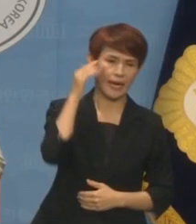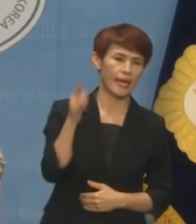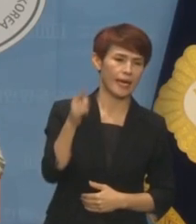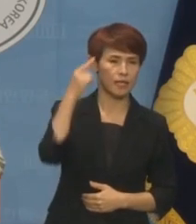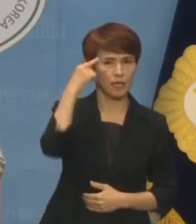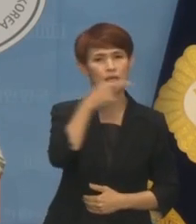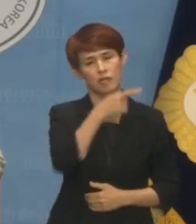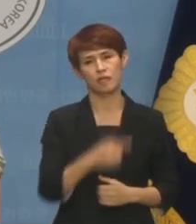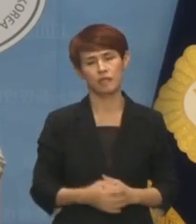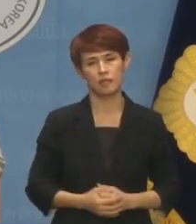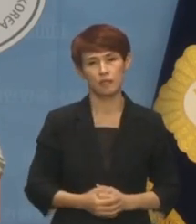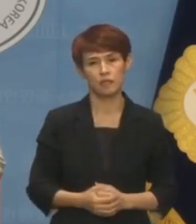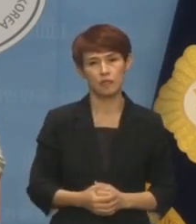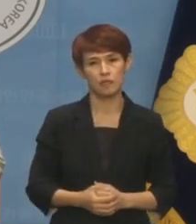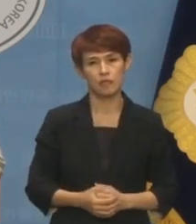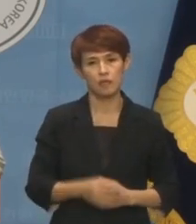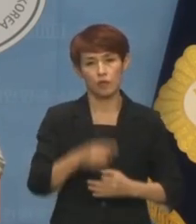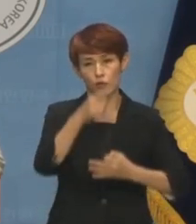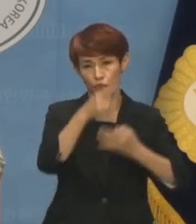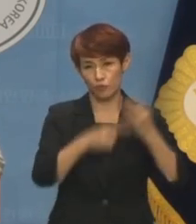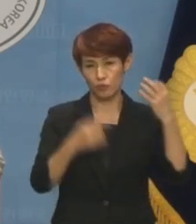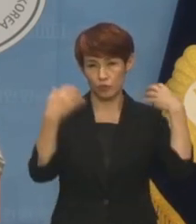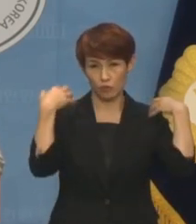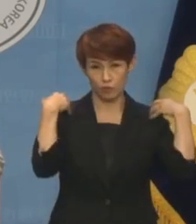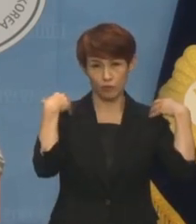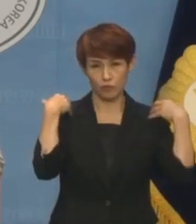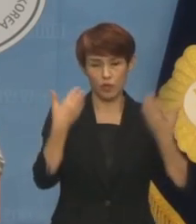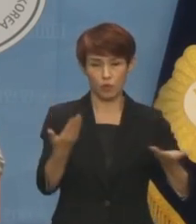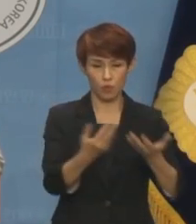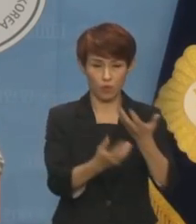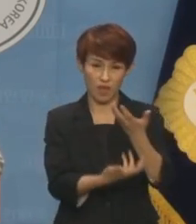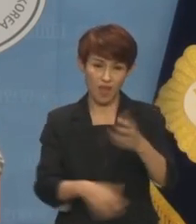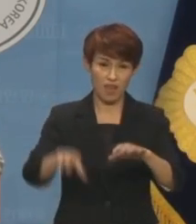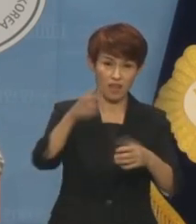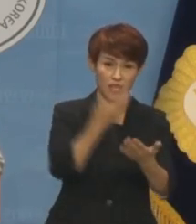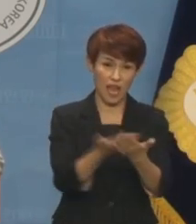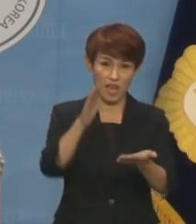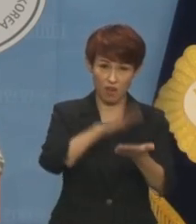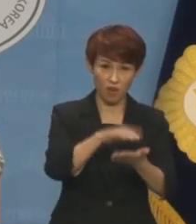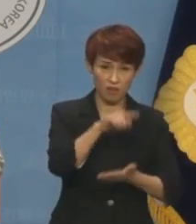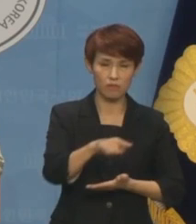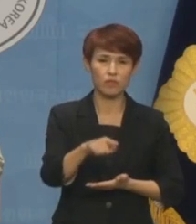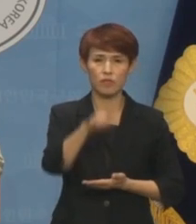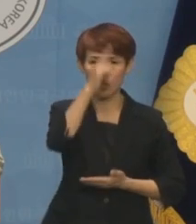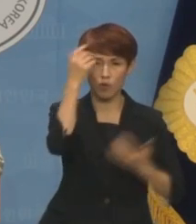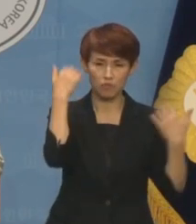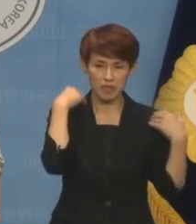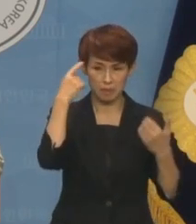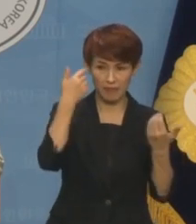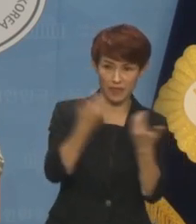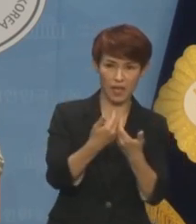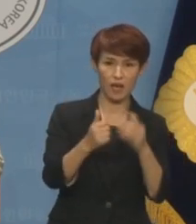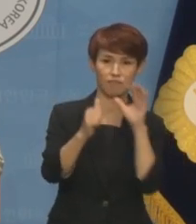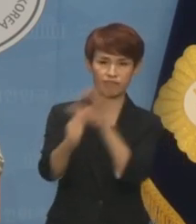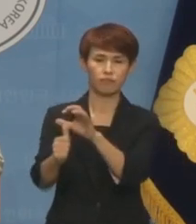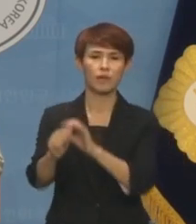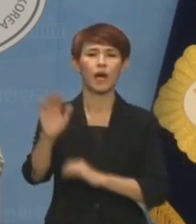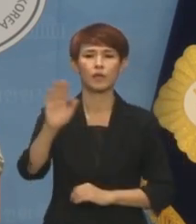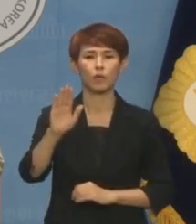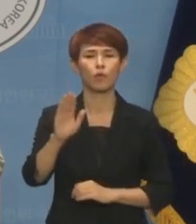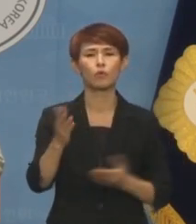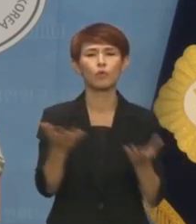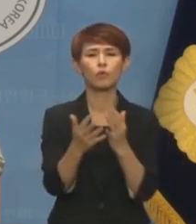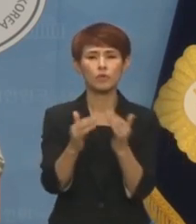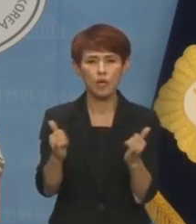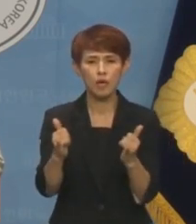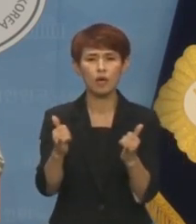뿐이었습니다. 윤석열 정부의 노동개혁은 정부의 주장에 반대한다고 탄압하는 것이 아니라